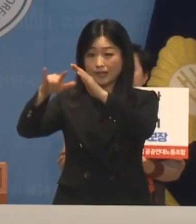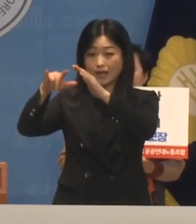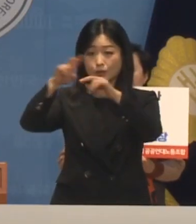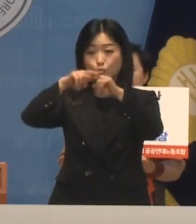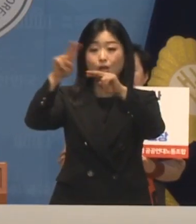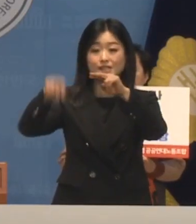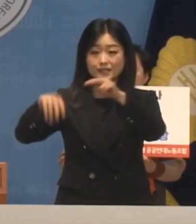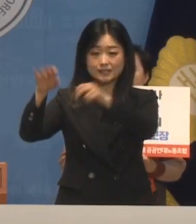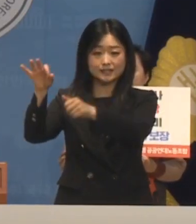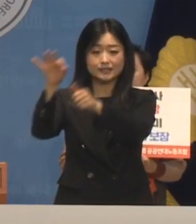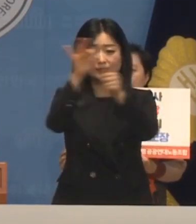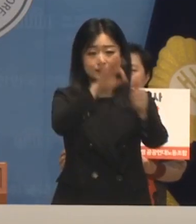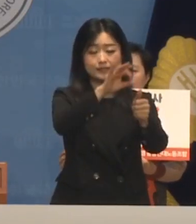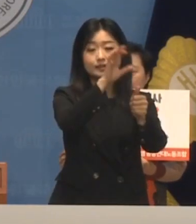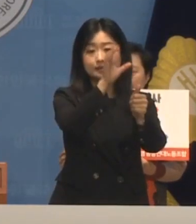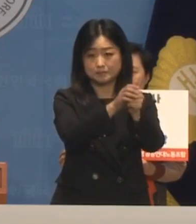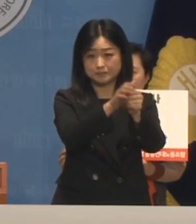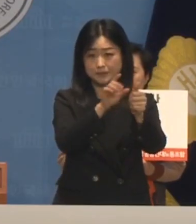임원입니다.